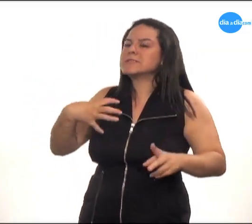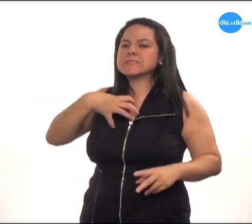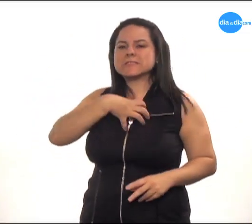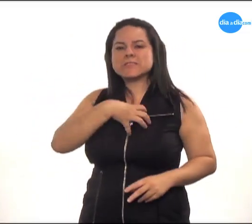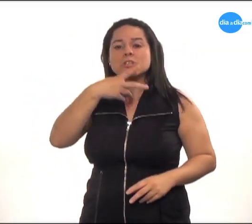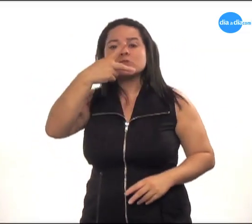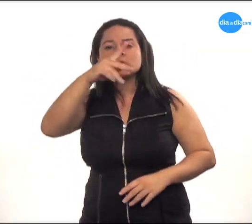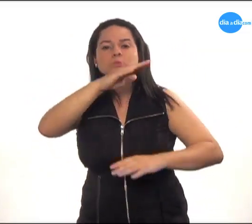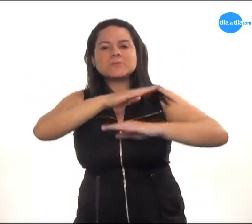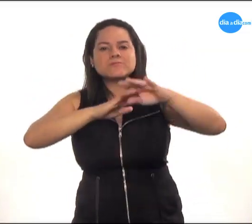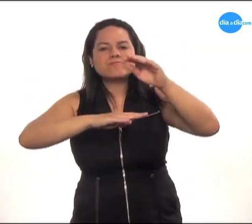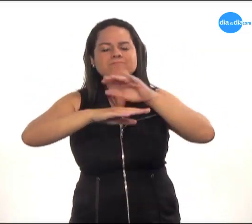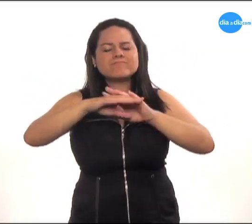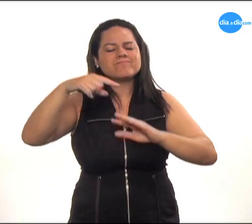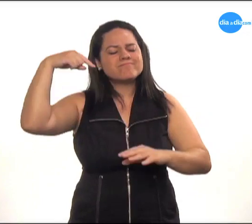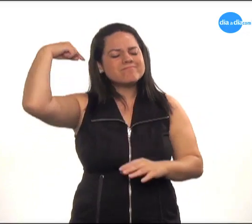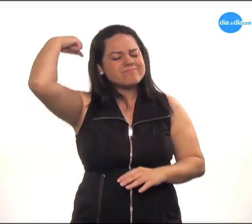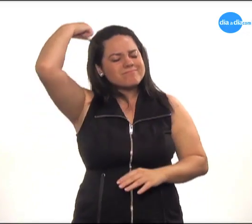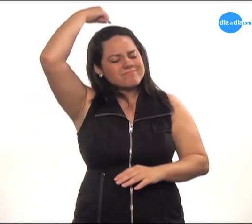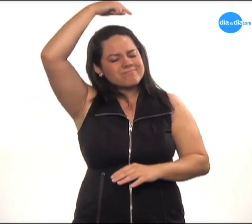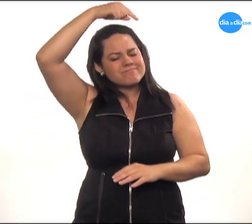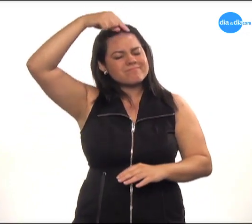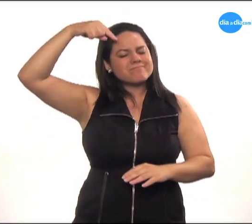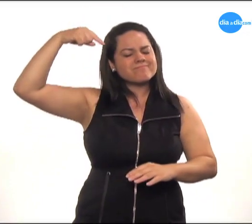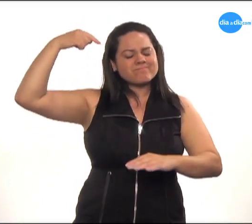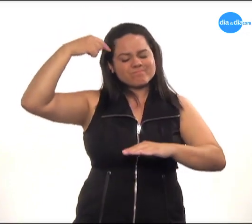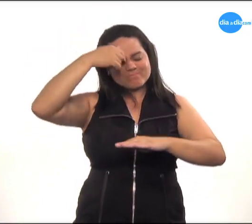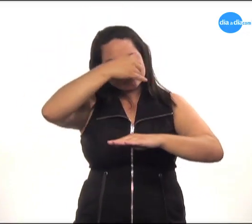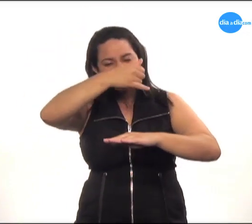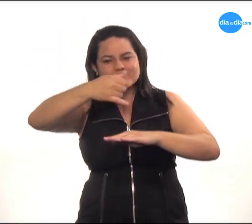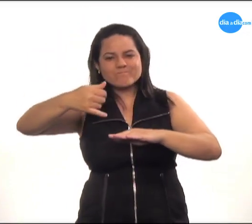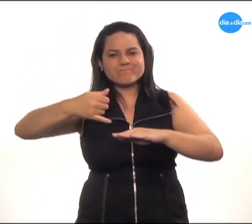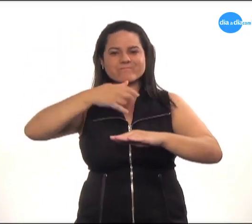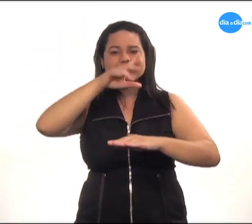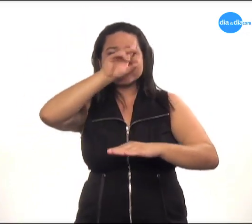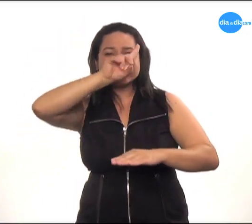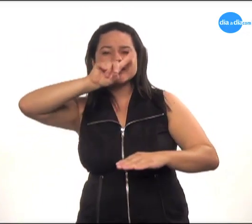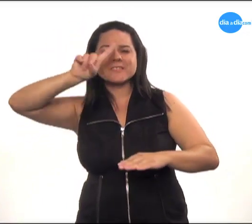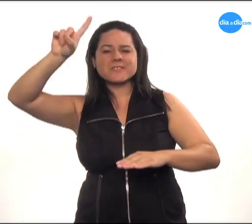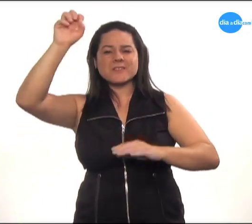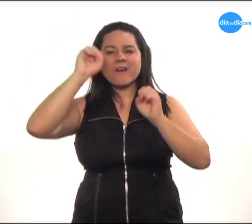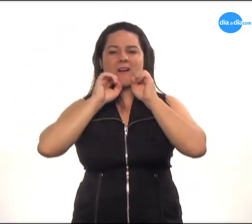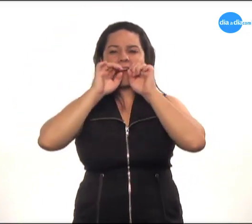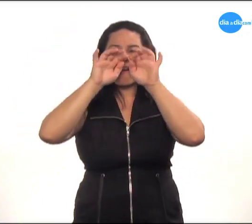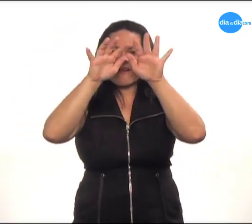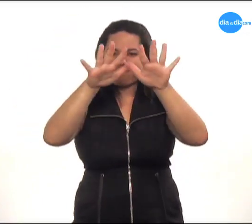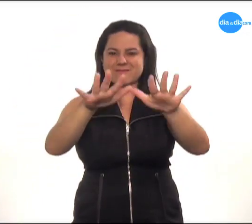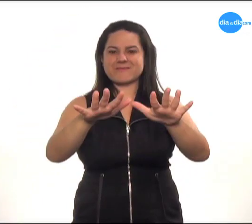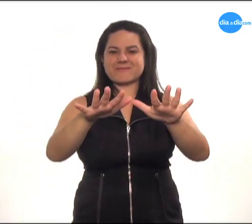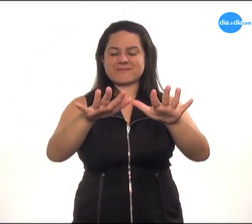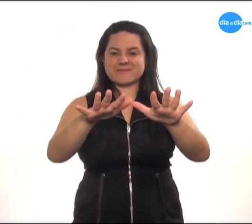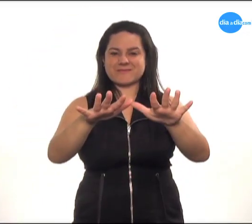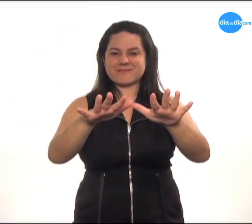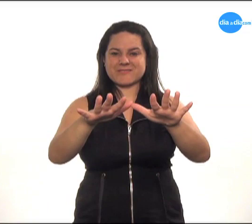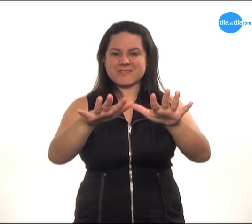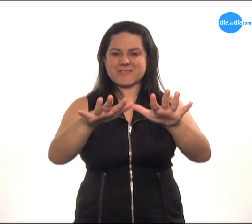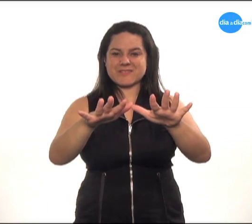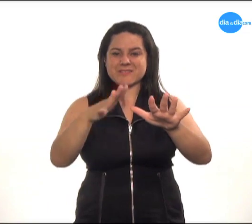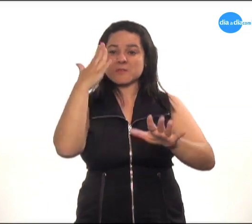Tuas mãos são santas, e Ele colocou para abençoar. Você quer ver alguma coisa